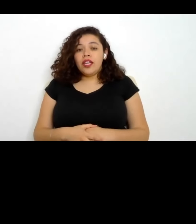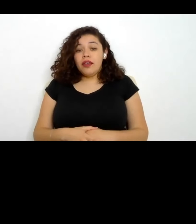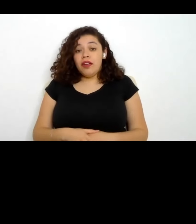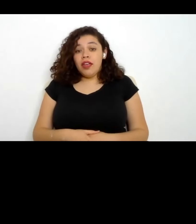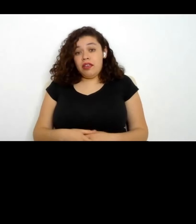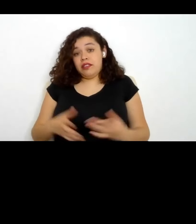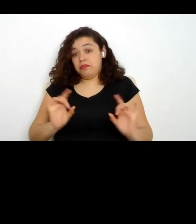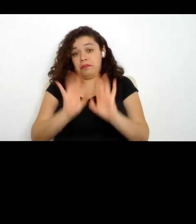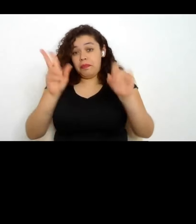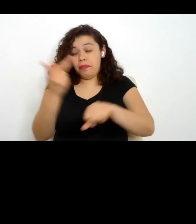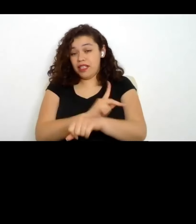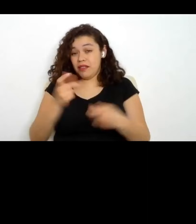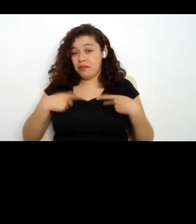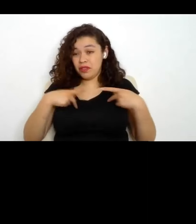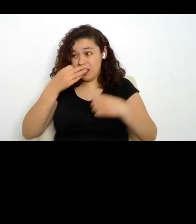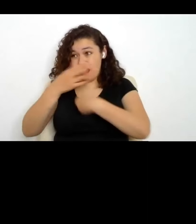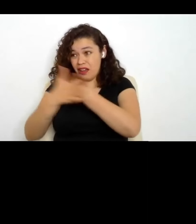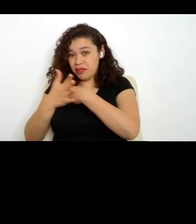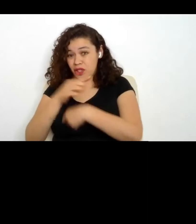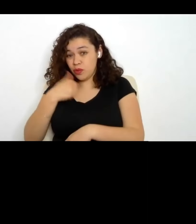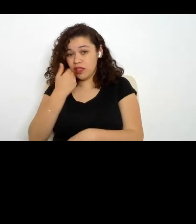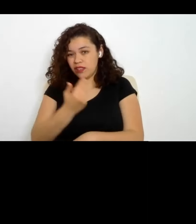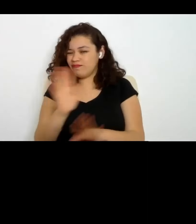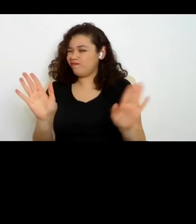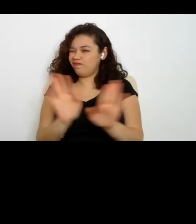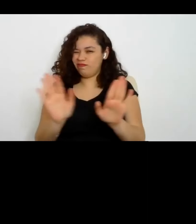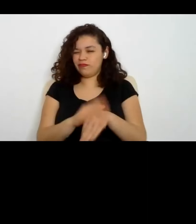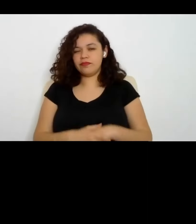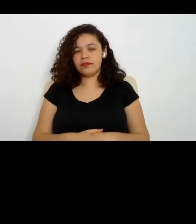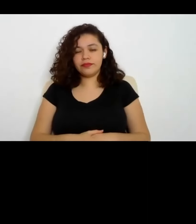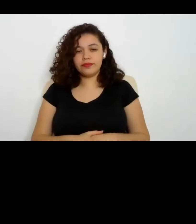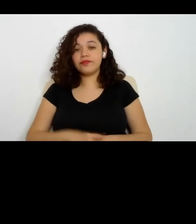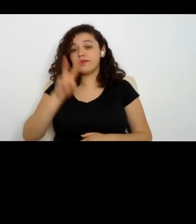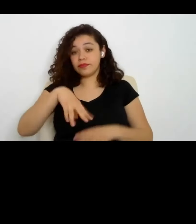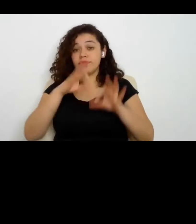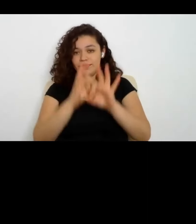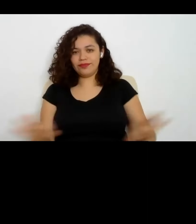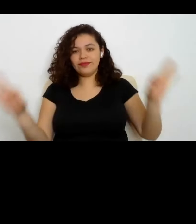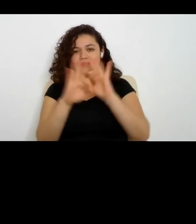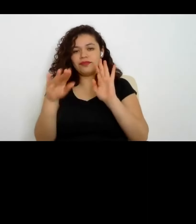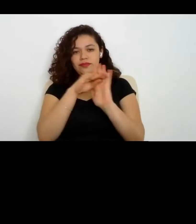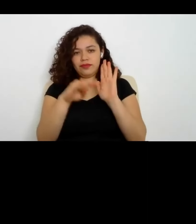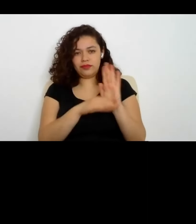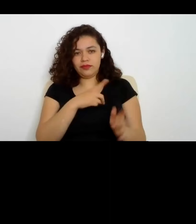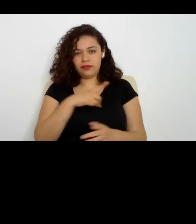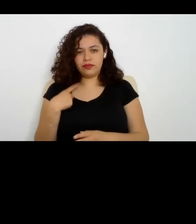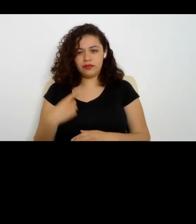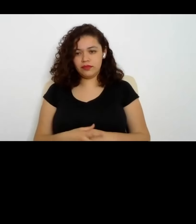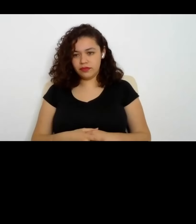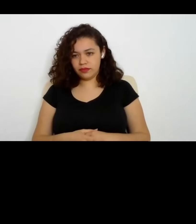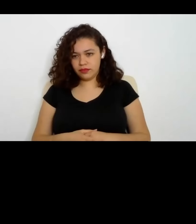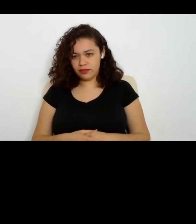¿no? Que tener que notificar de esto. Entonces, pues sí, es muy importante tener esas medidas.